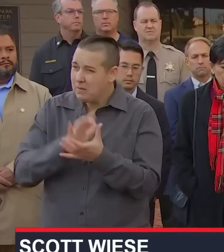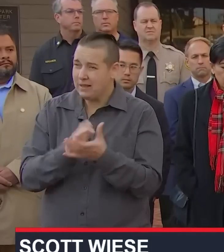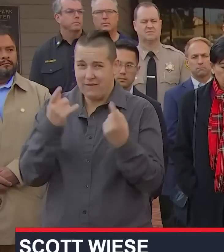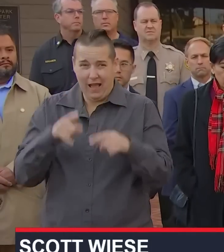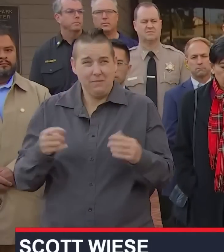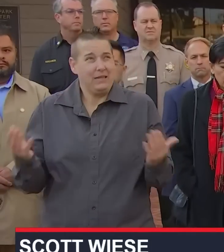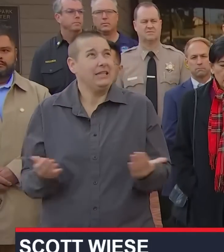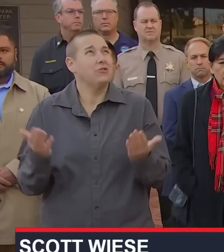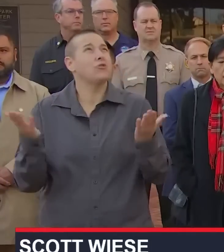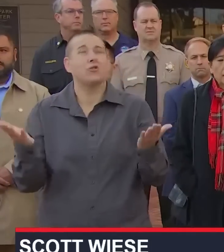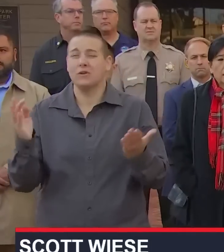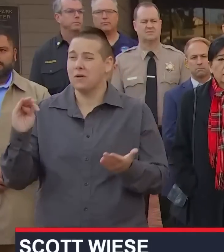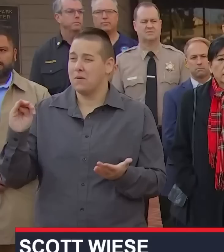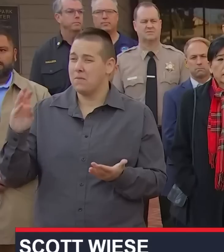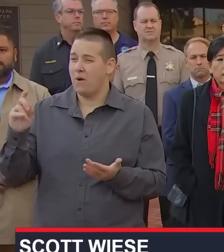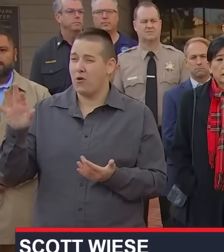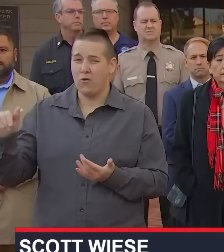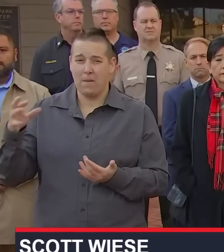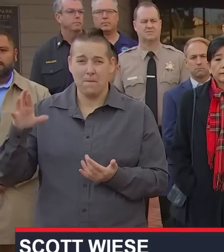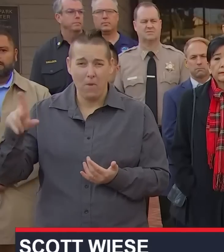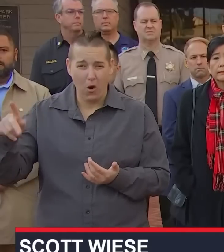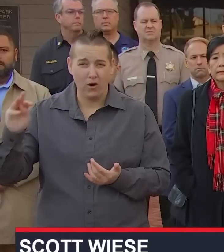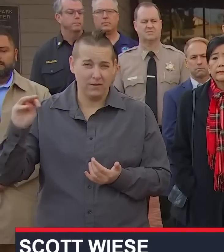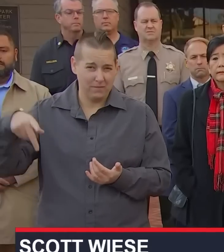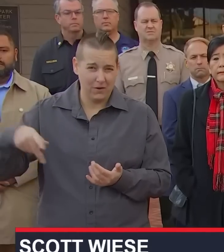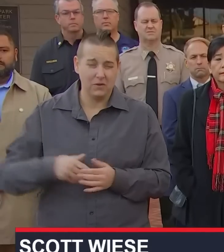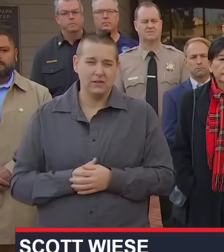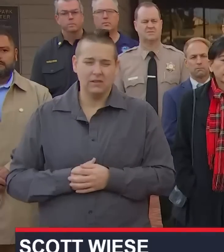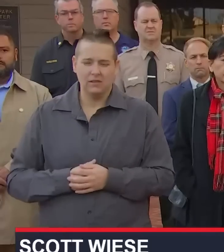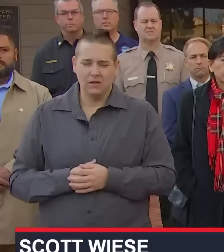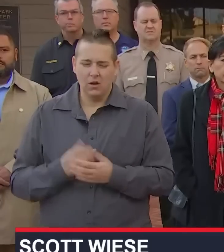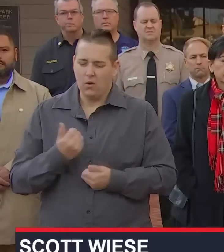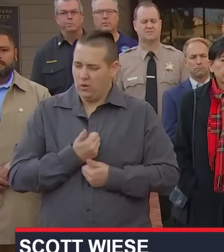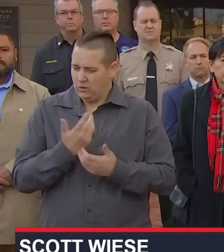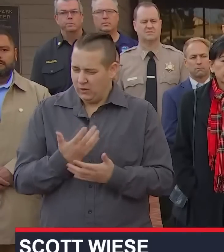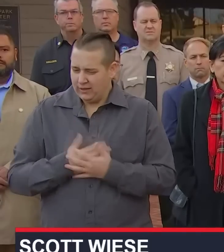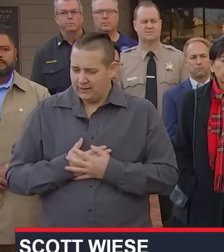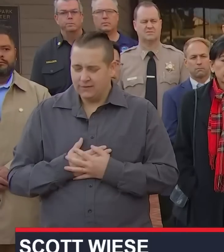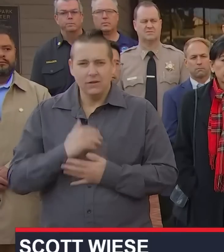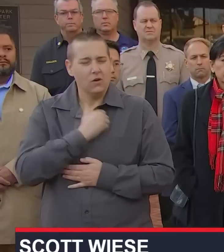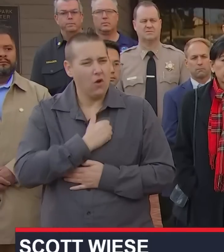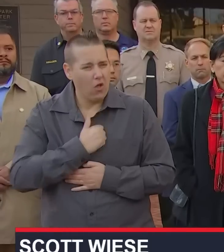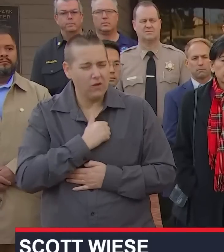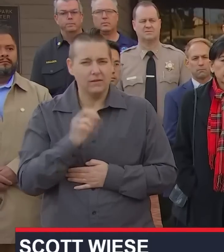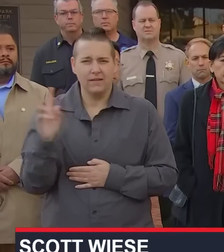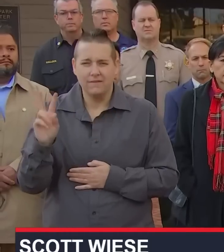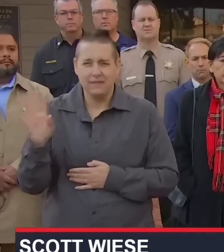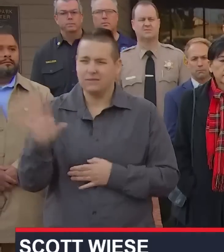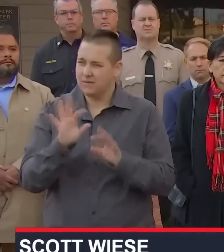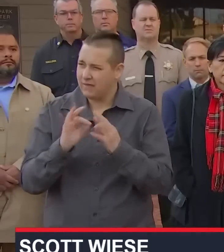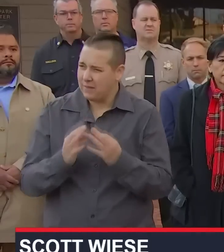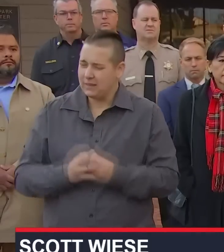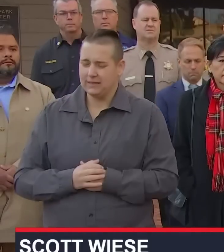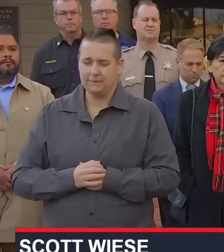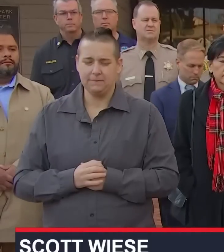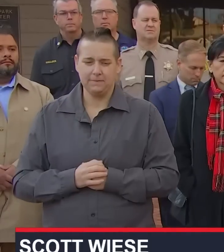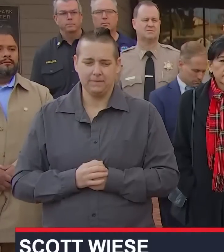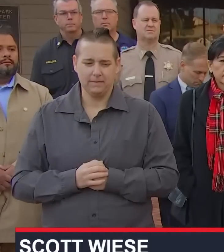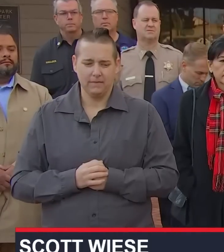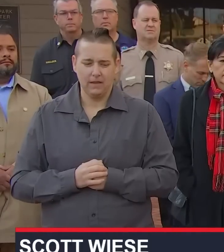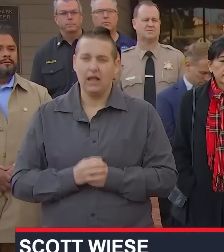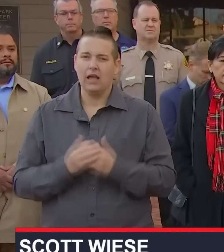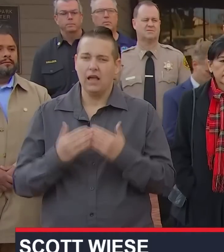tráfico acontecimiento aquí en Monterrey Park queremos expresar nuestras condolencias